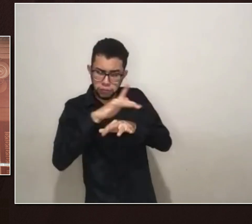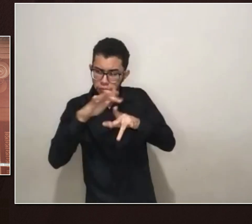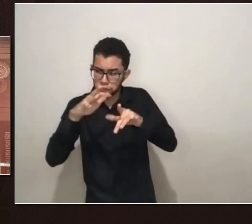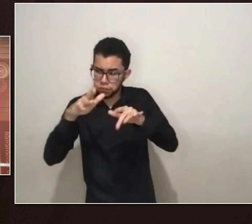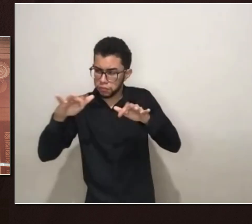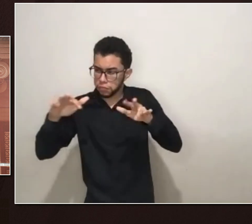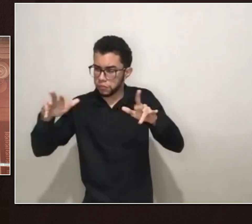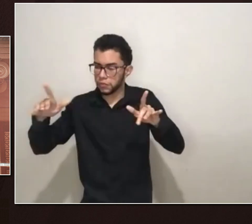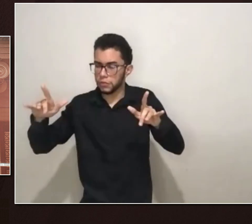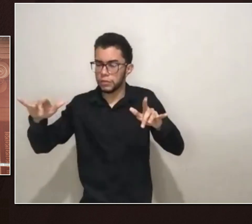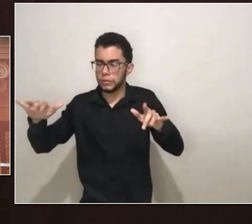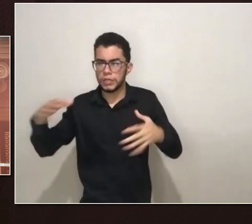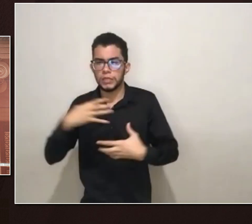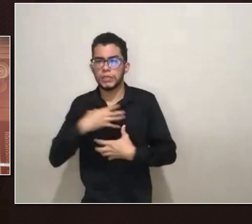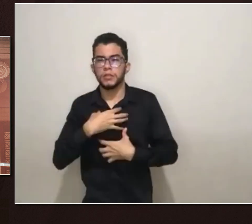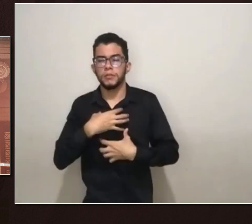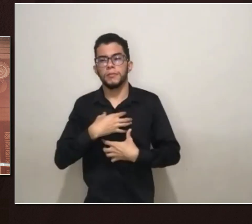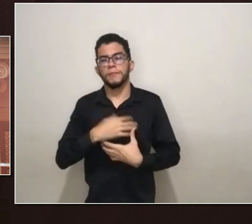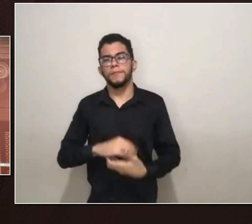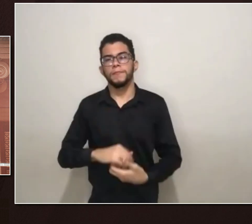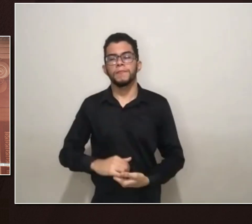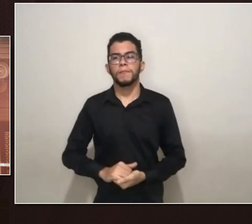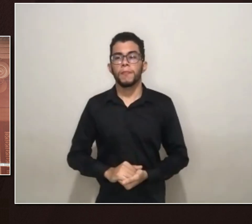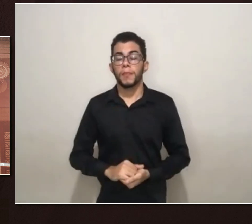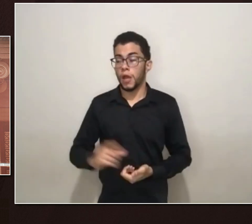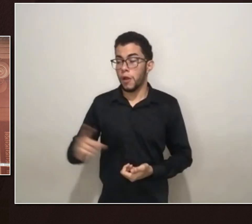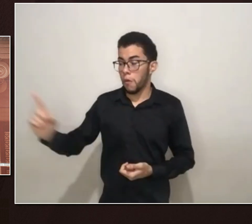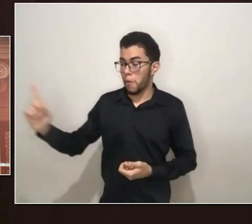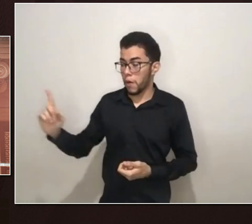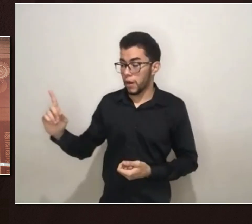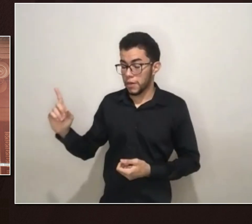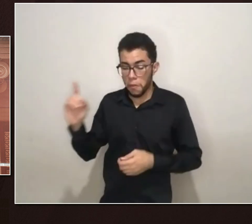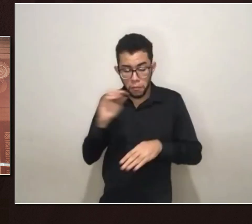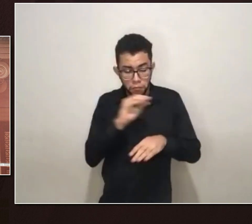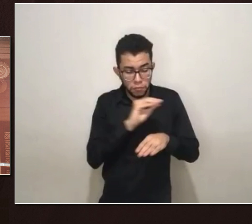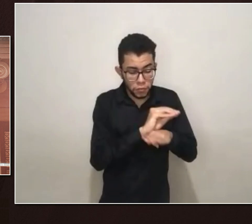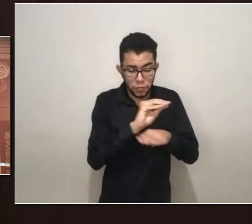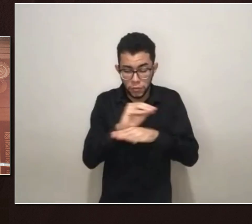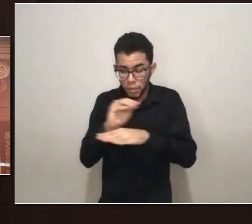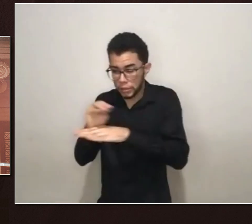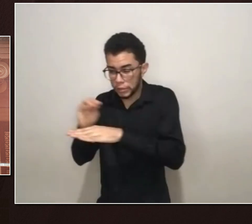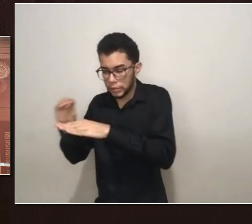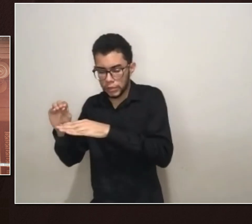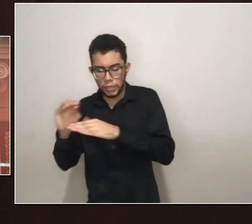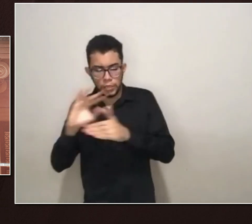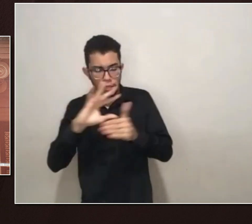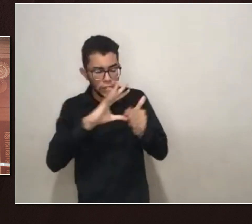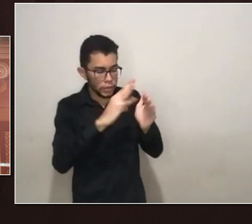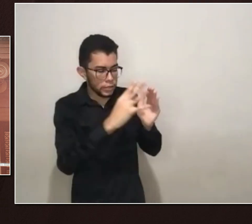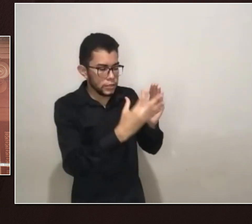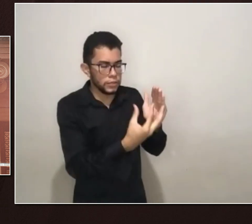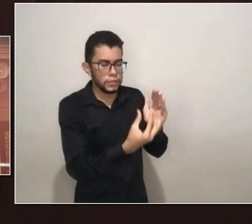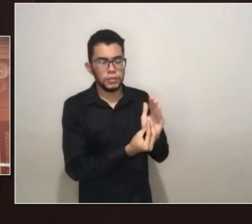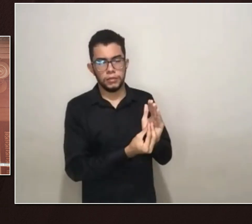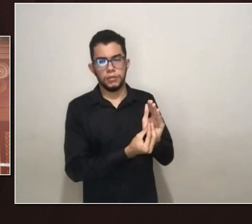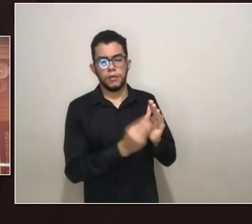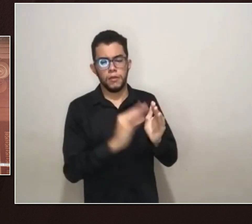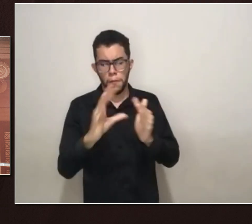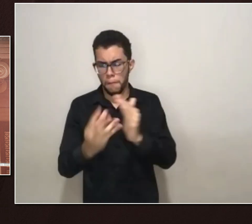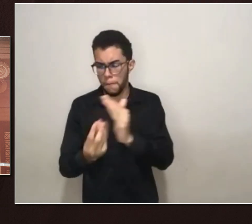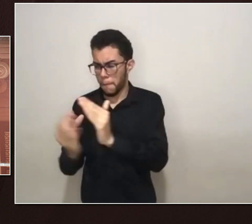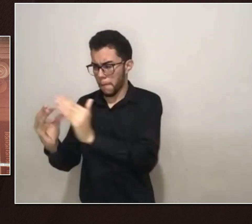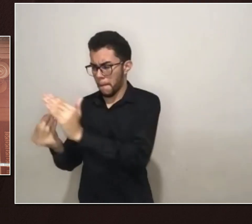sumo sacerdote, ele está cuidando da igreja, né, ou das igrejas, mas ele, na era